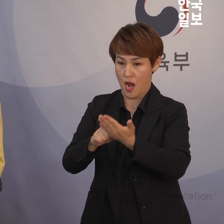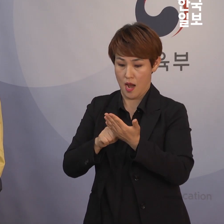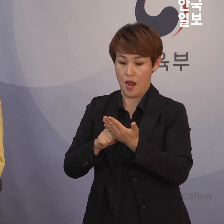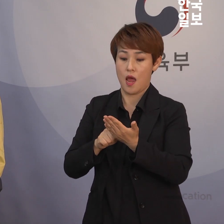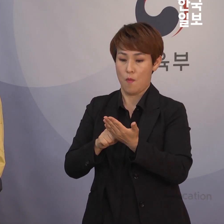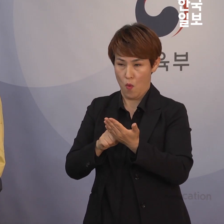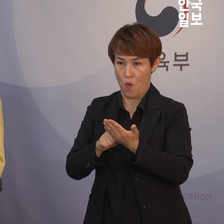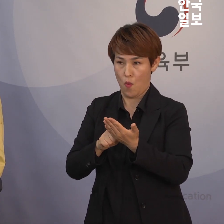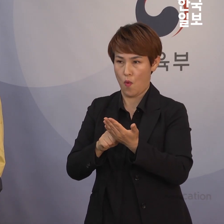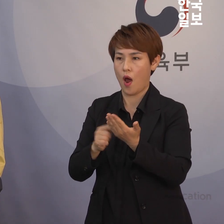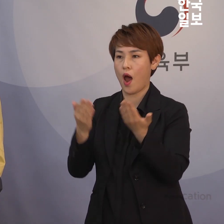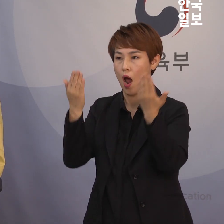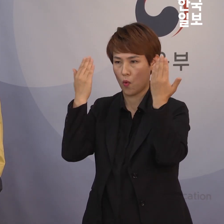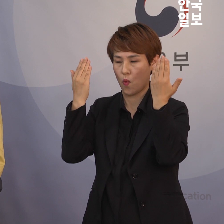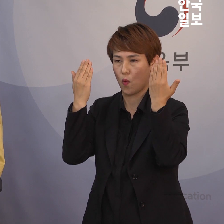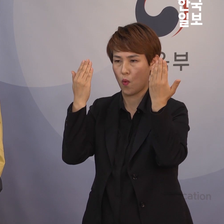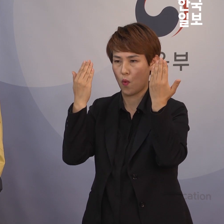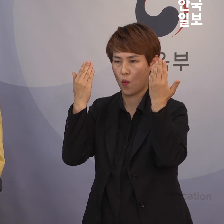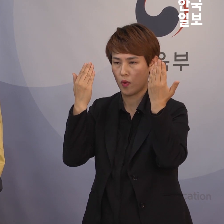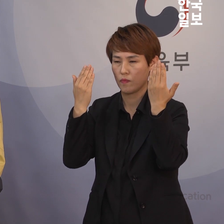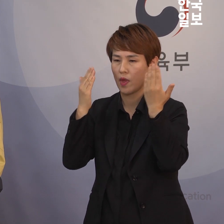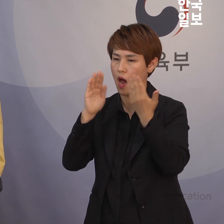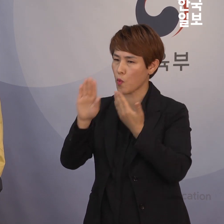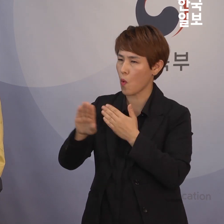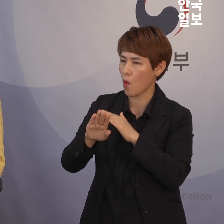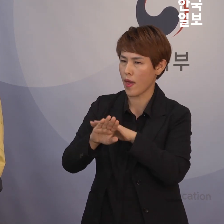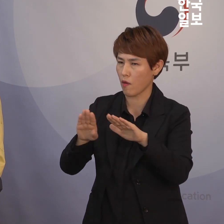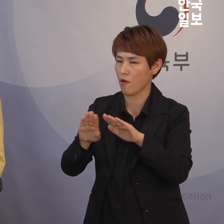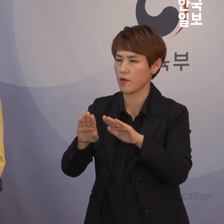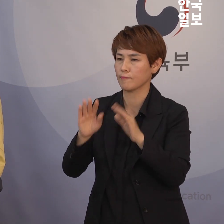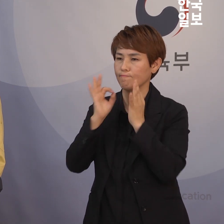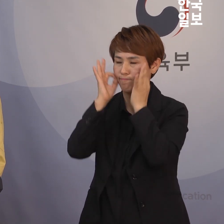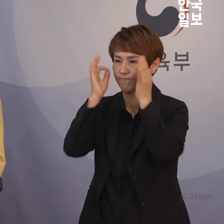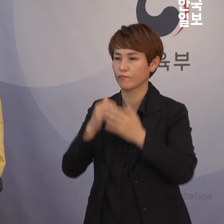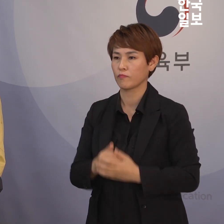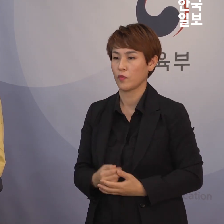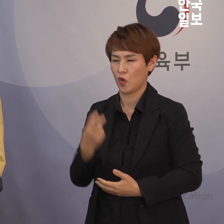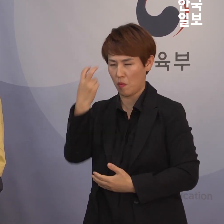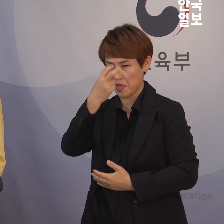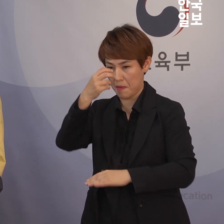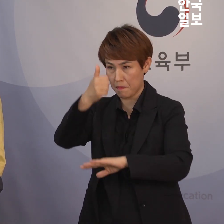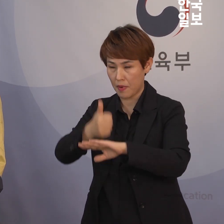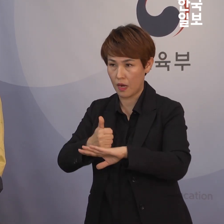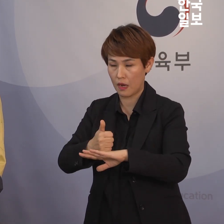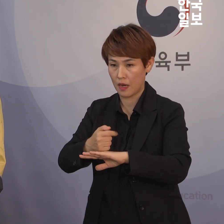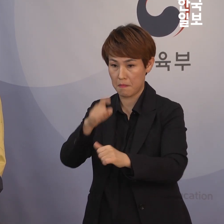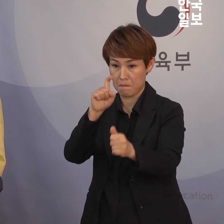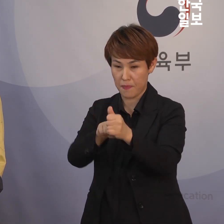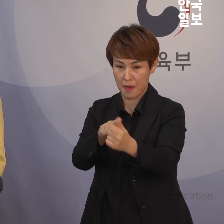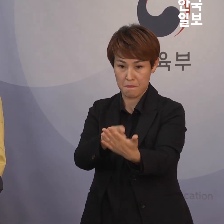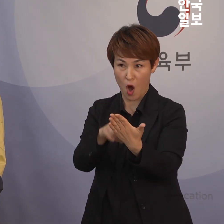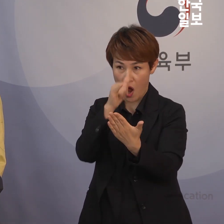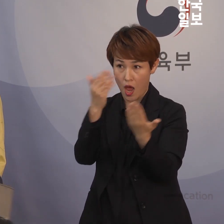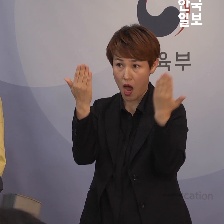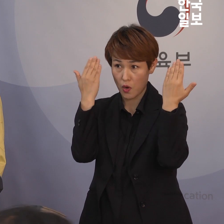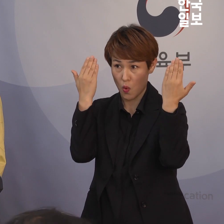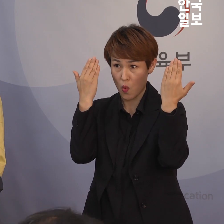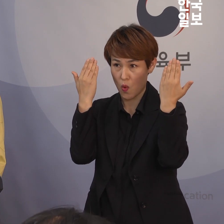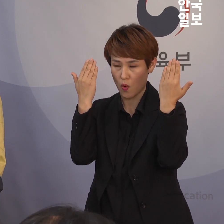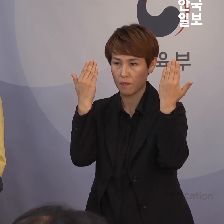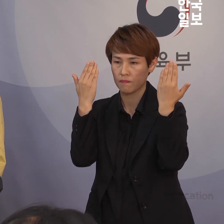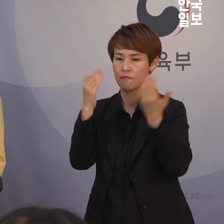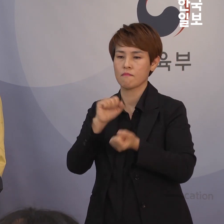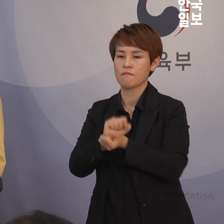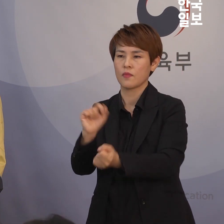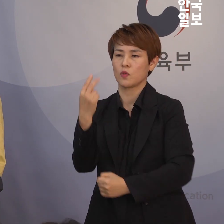제공받아서 학교가 대응할 것입니다. 검사를 통해 확진 환자가 나타난 학교는 보건당국의